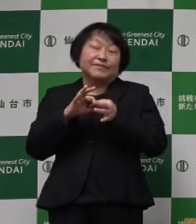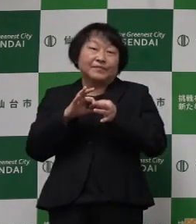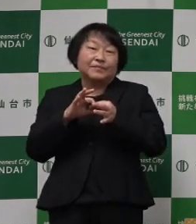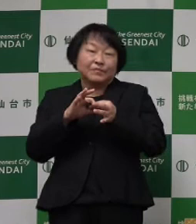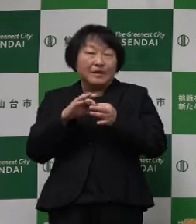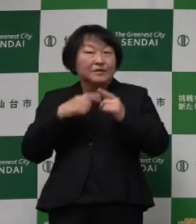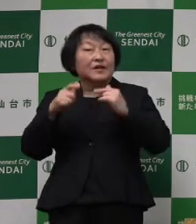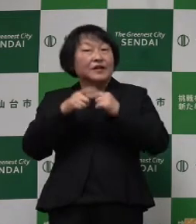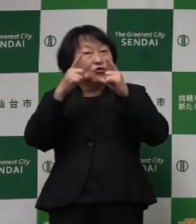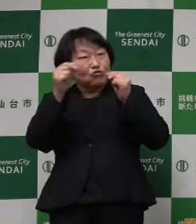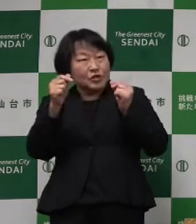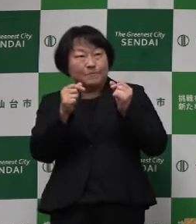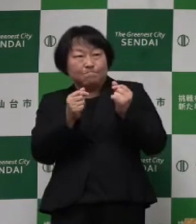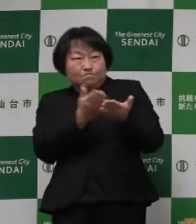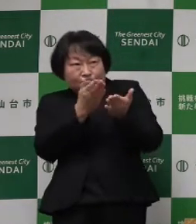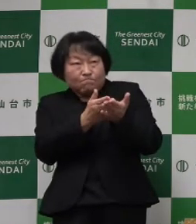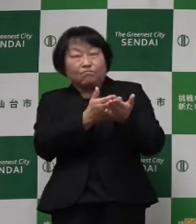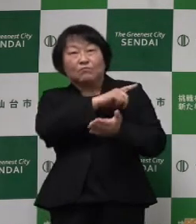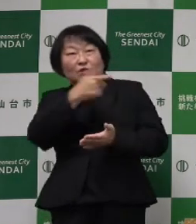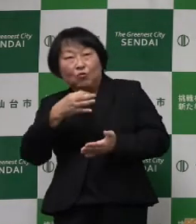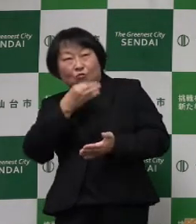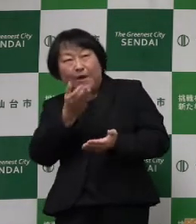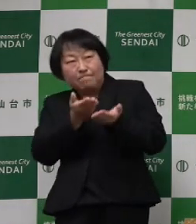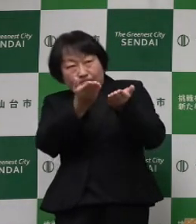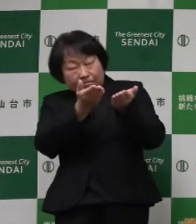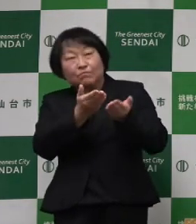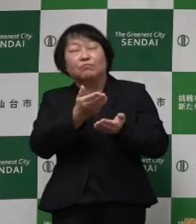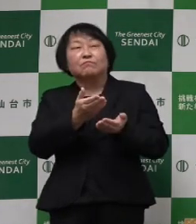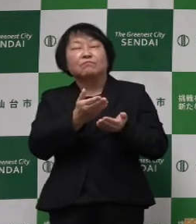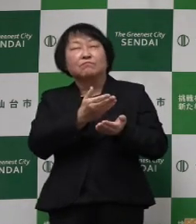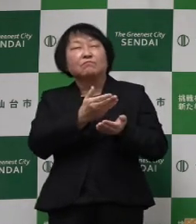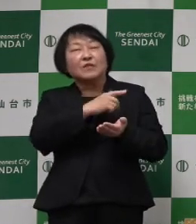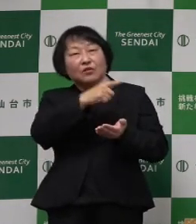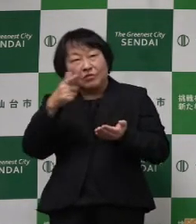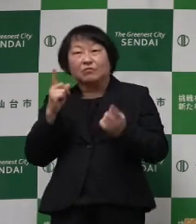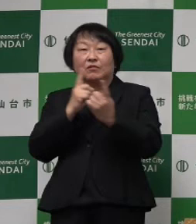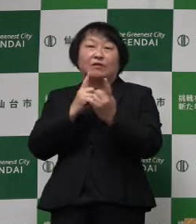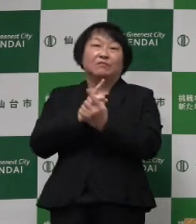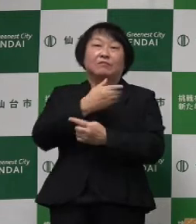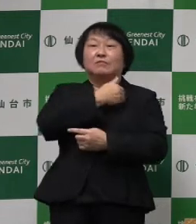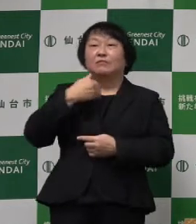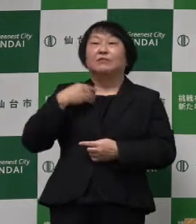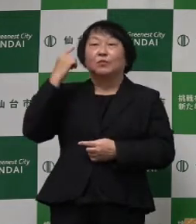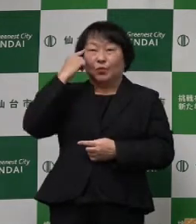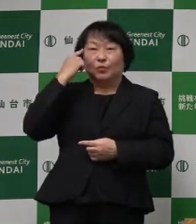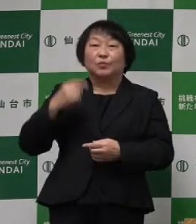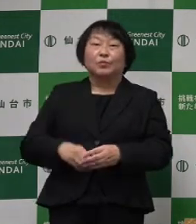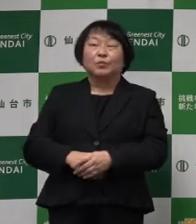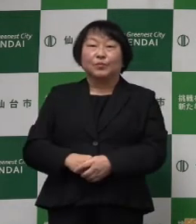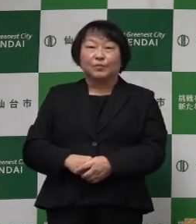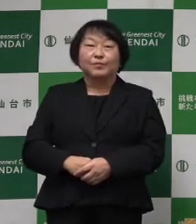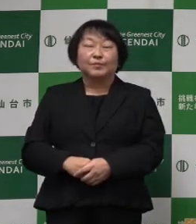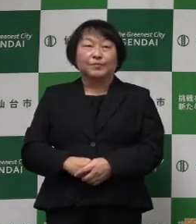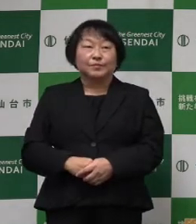らに国に声を届けたり、さまざまな制度の対応についてもですね、活躍をいただくことを期待